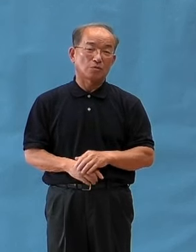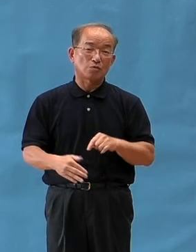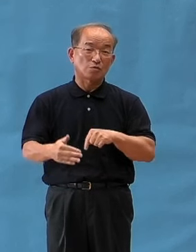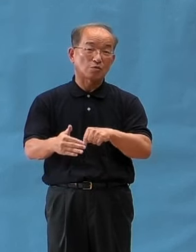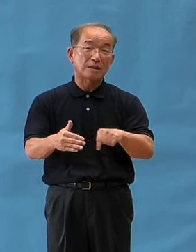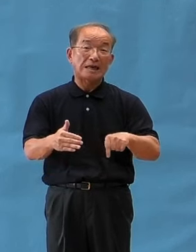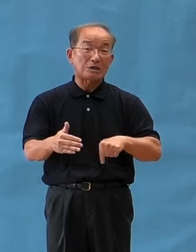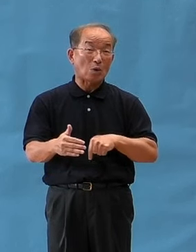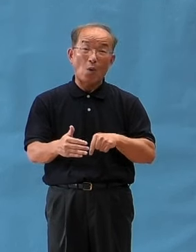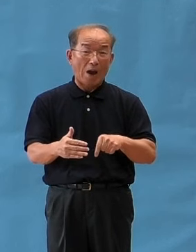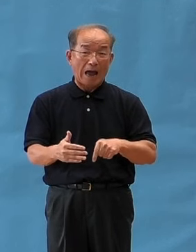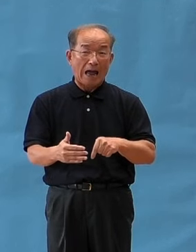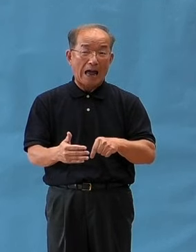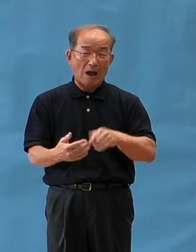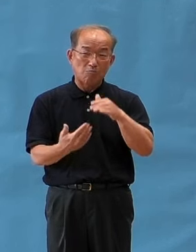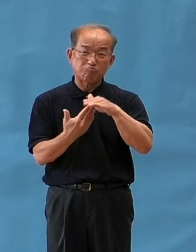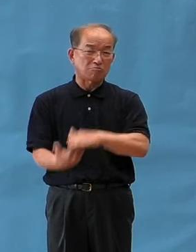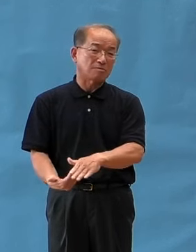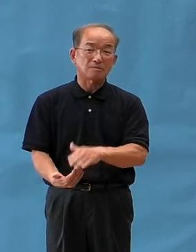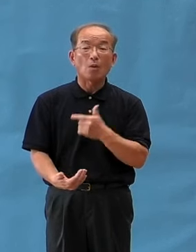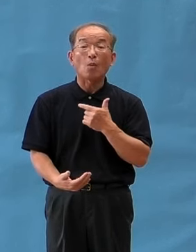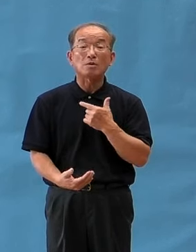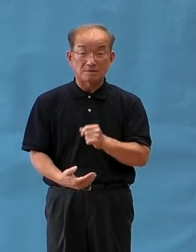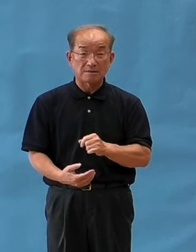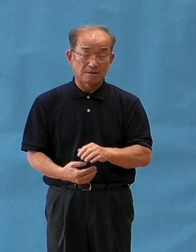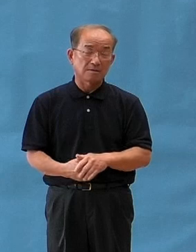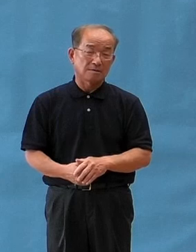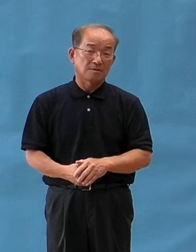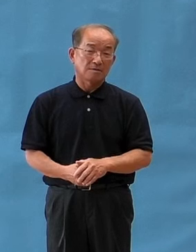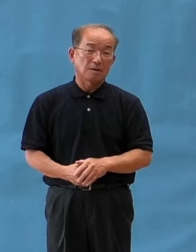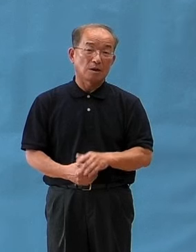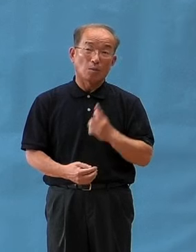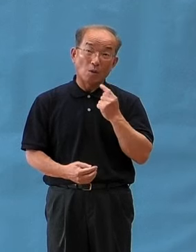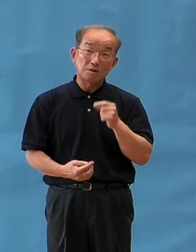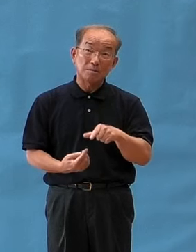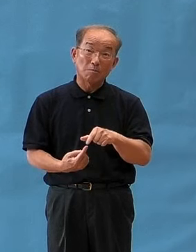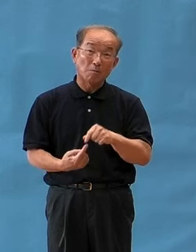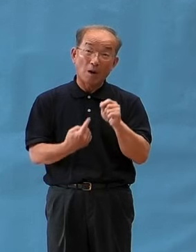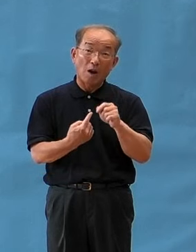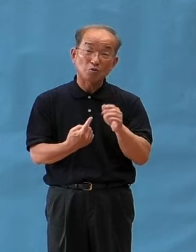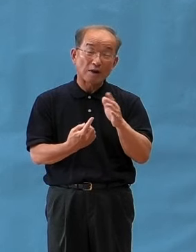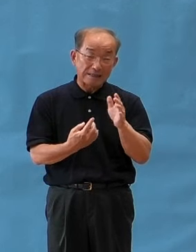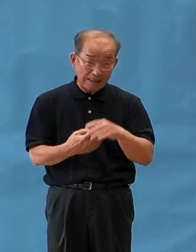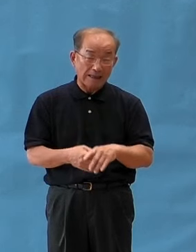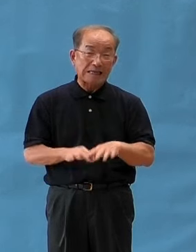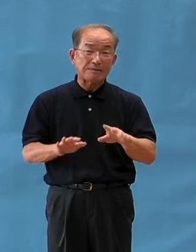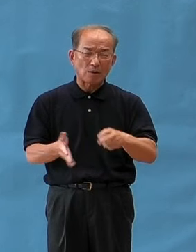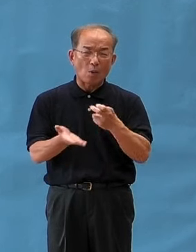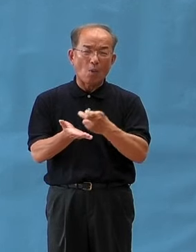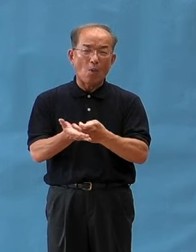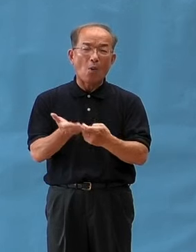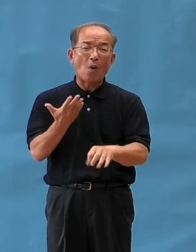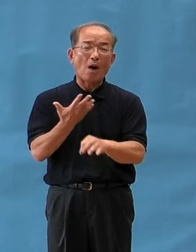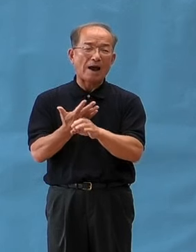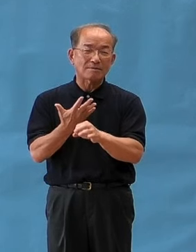対に採用してほしくない、こんな これやるぐらいだったらもうあの今の法案なんかやめちまった方がいいと思う。